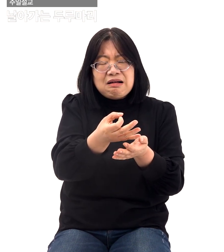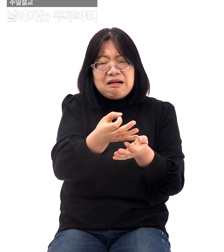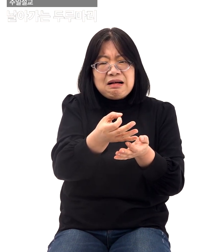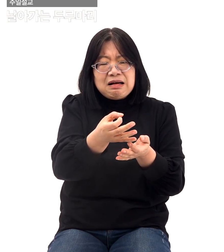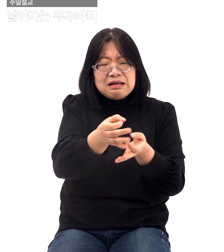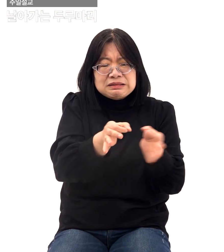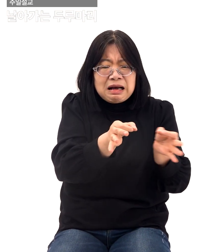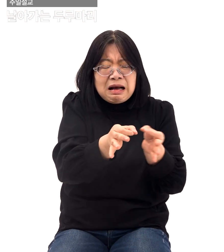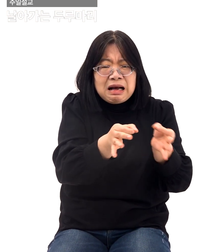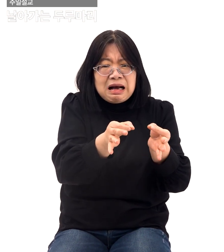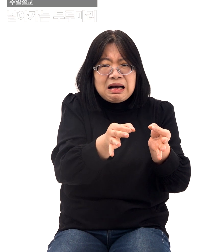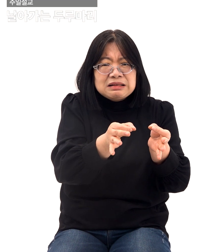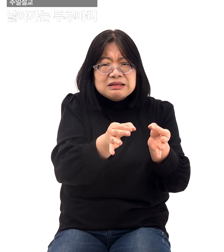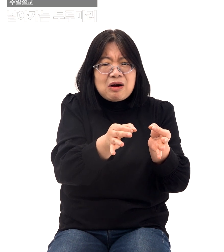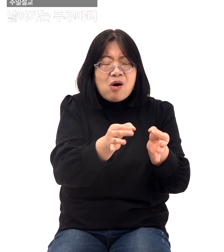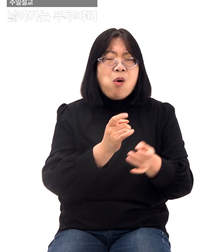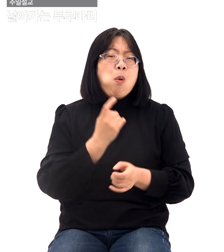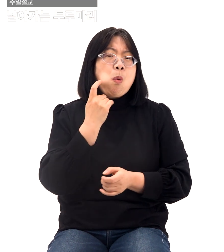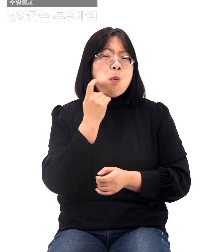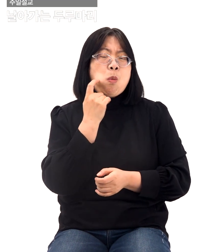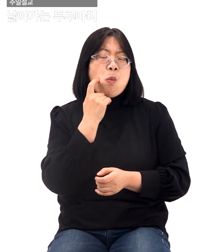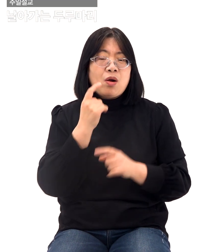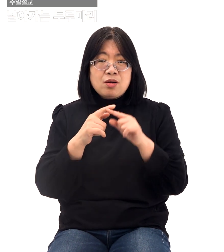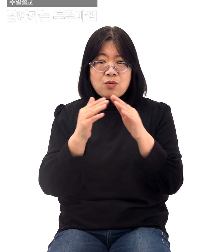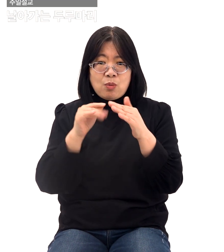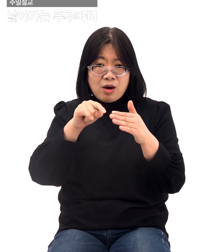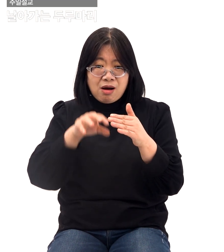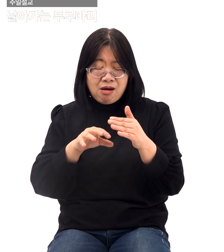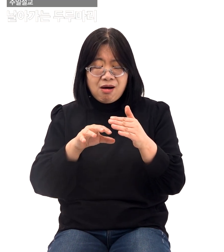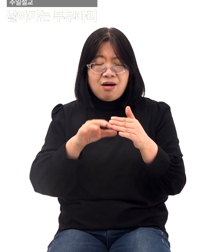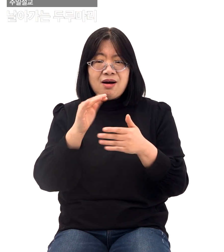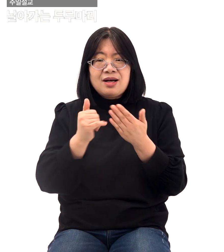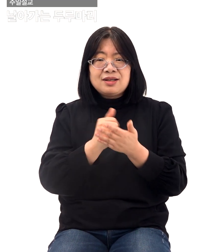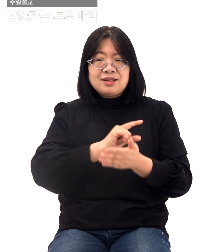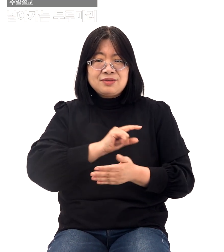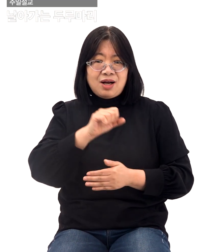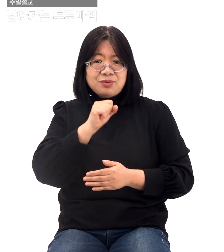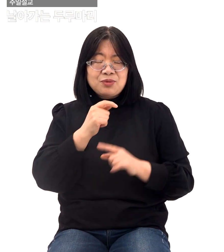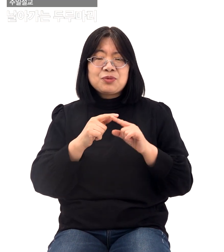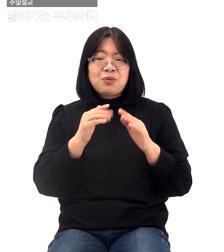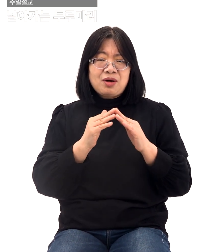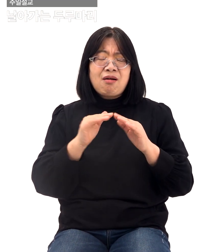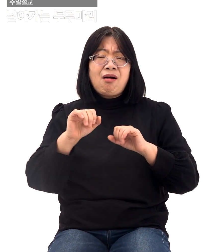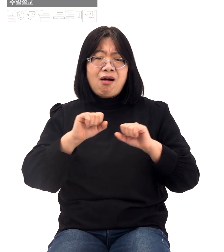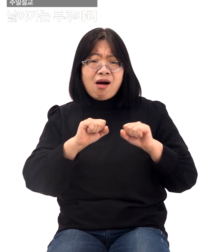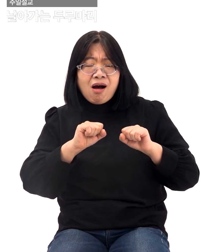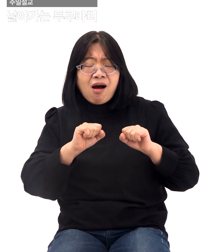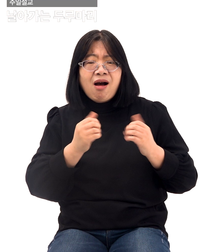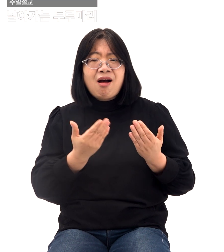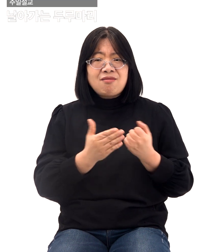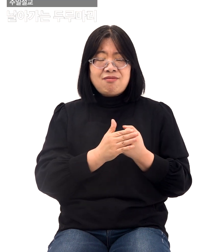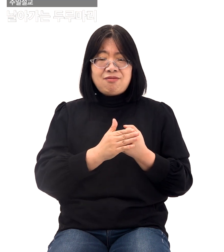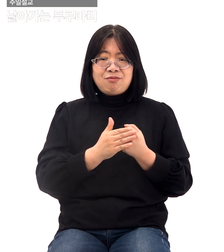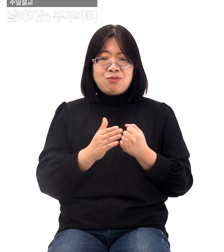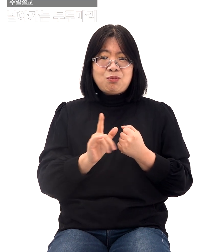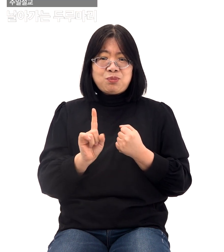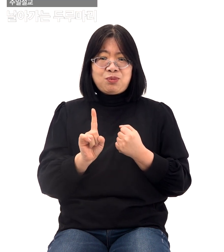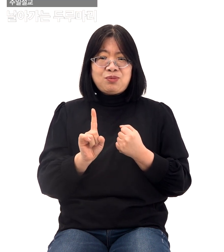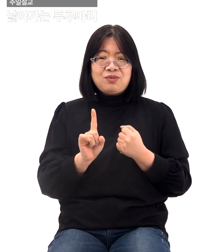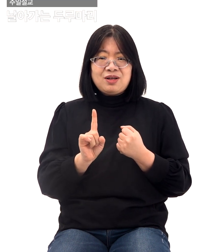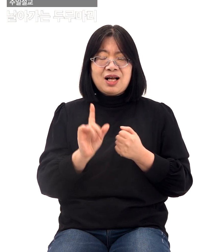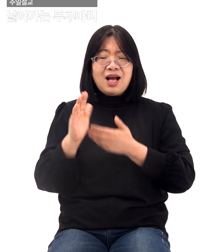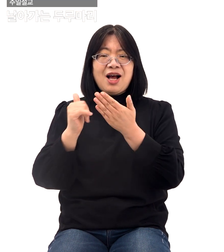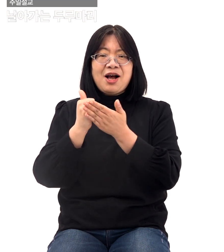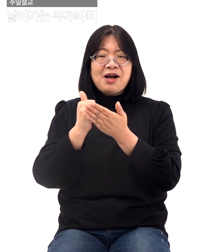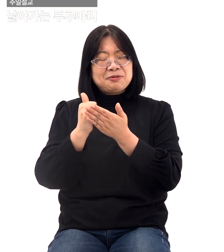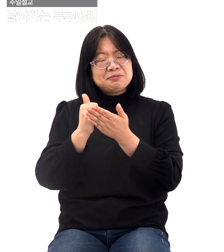속여먹고 심지어는 교회 안에서도 여호와의 이름으로, 이 교회가 하는 일인데 뭐 조금